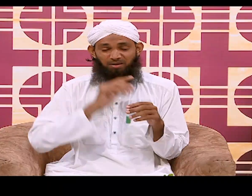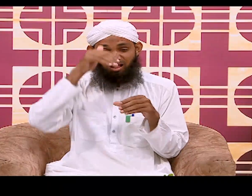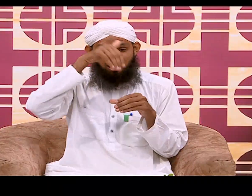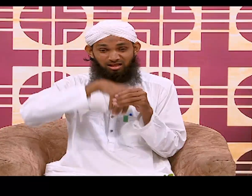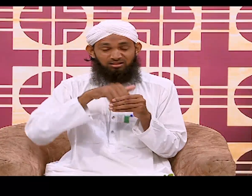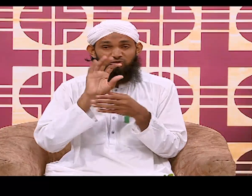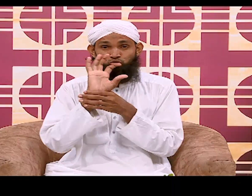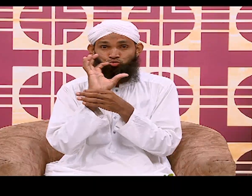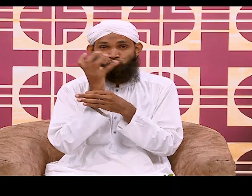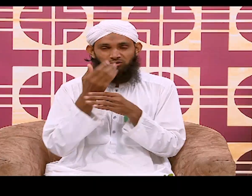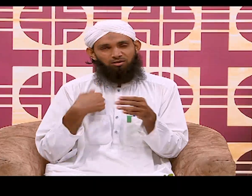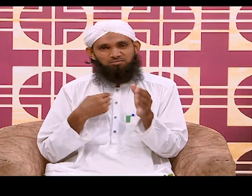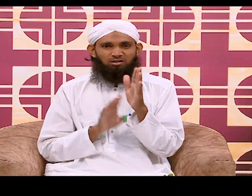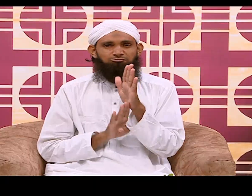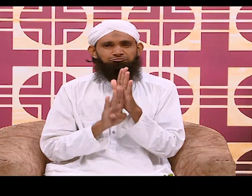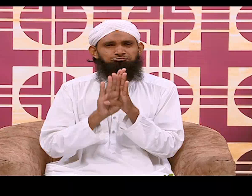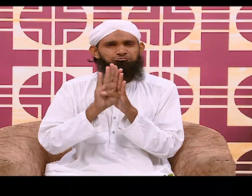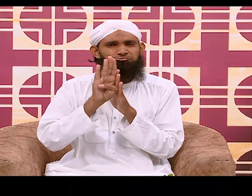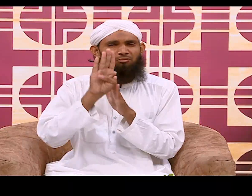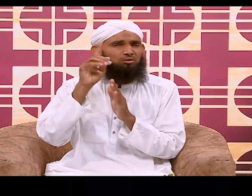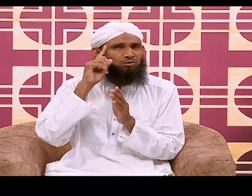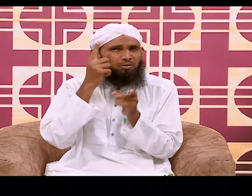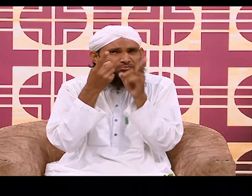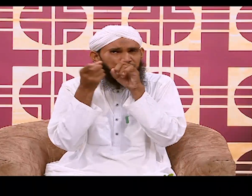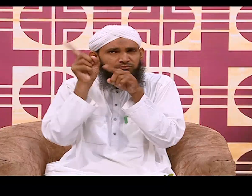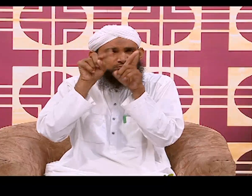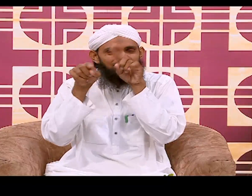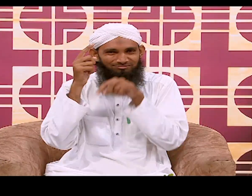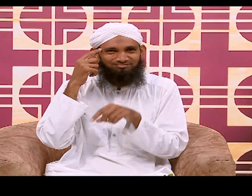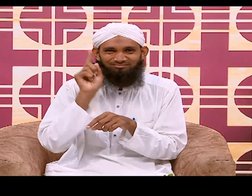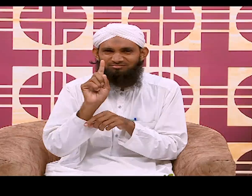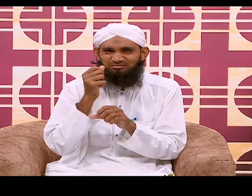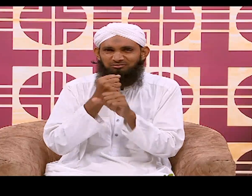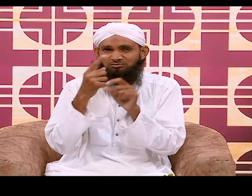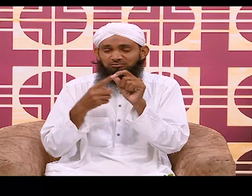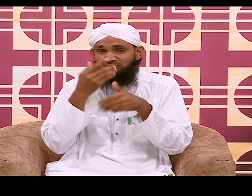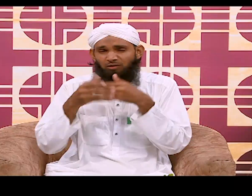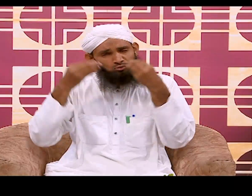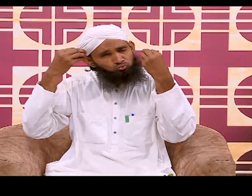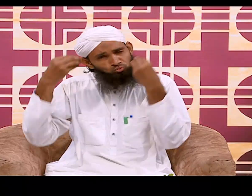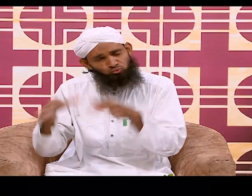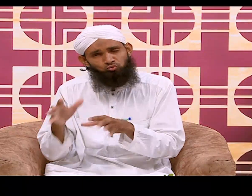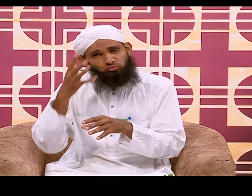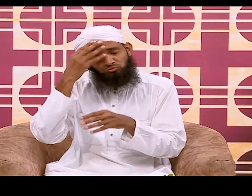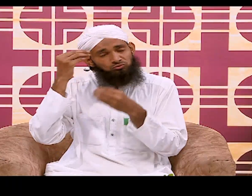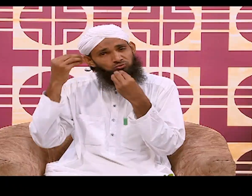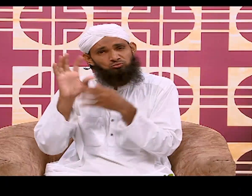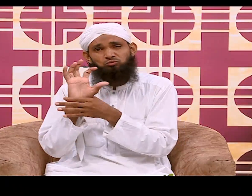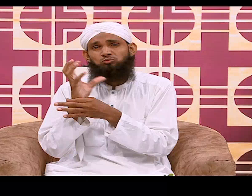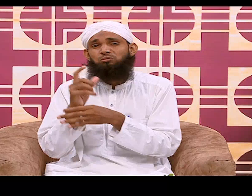اندر دنیا میں آگے سے آگے بڑھنے کے متعلق سوچتے رہتے ہو۔ ایسی سوچیں چھوڑو، یہ سوچو کہ میں اللہ